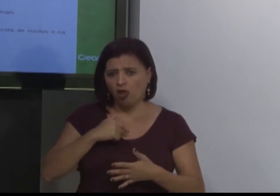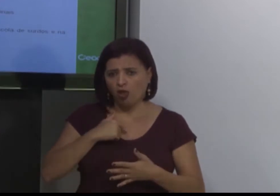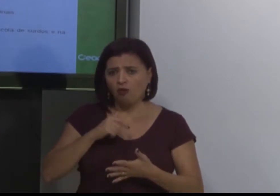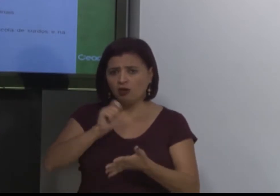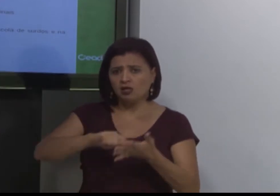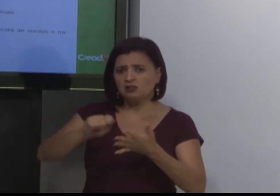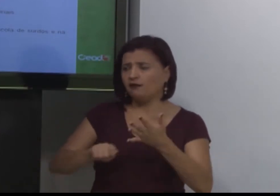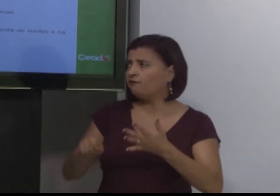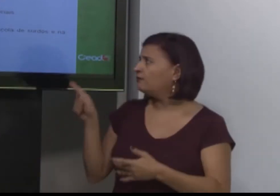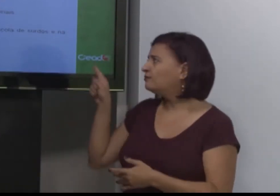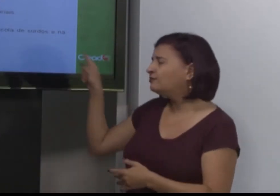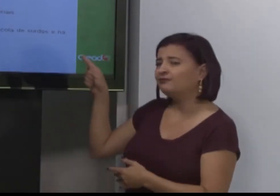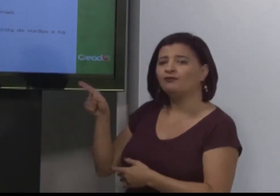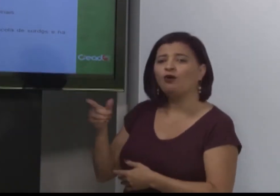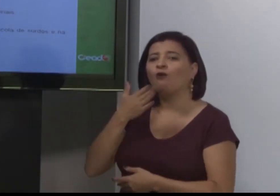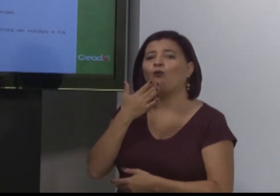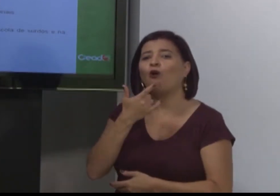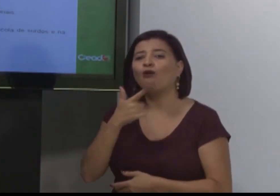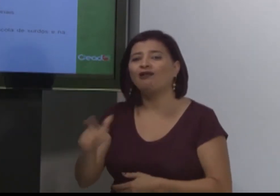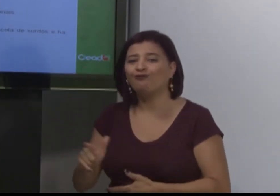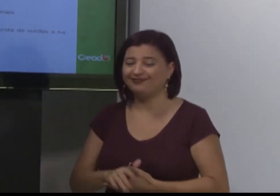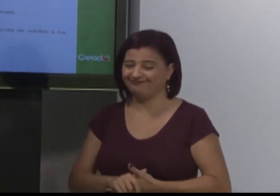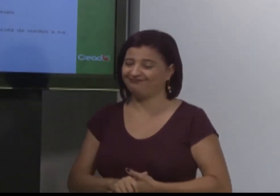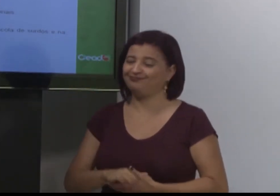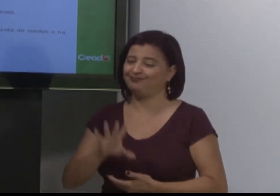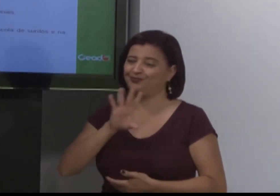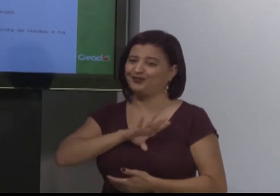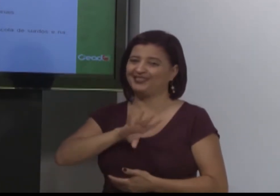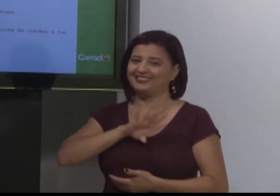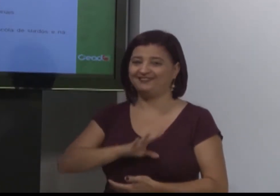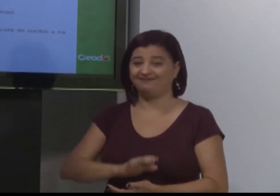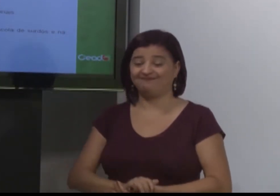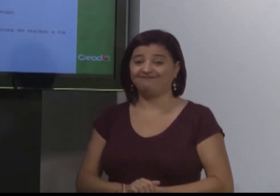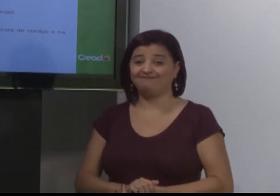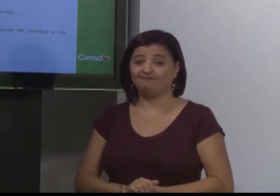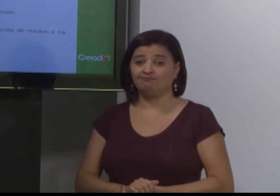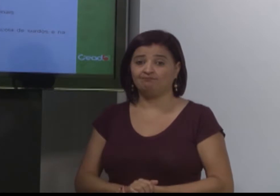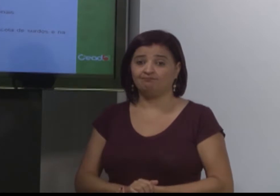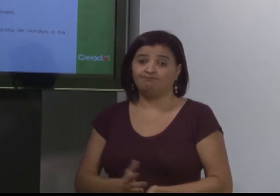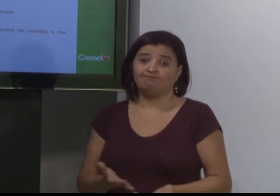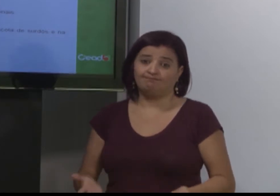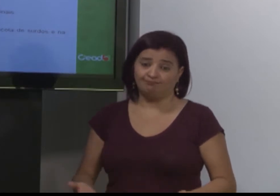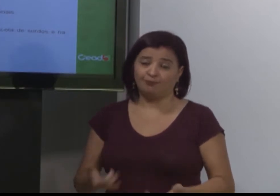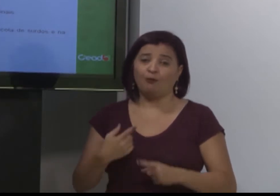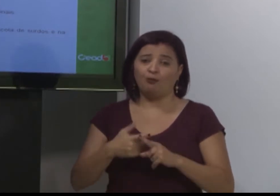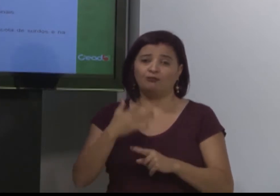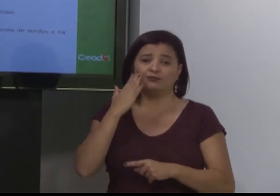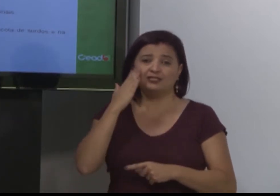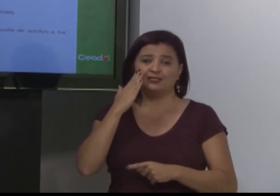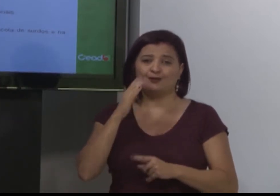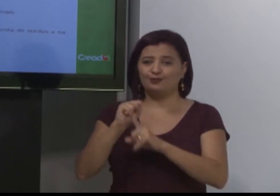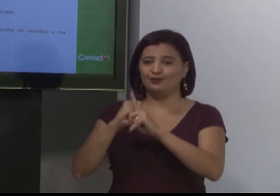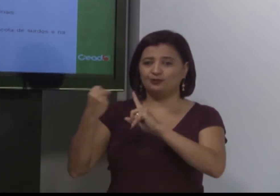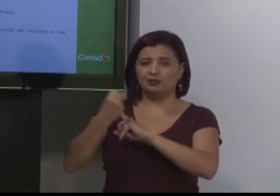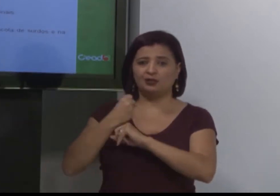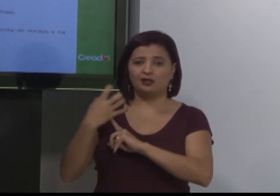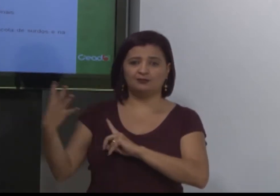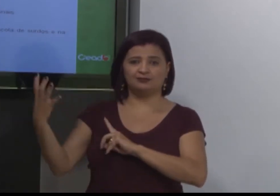Percebam, eu utilizo aqui a língua escrita, o português, porque há uma influência da sociedade.